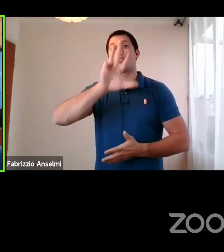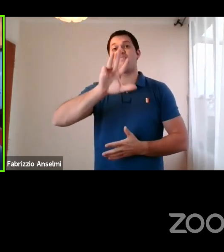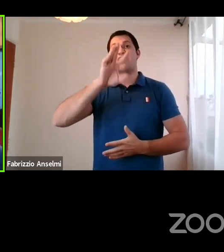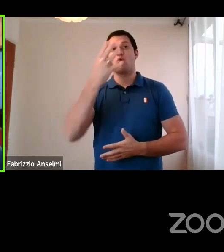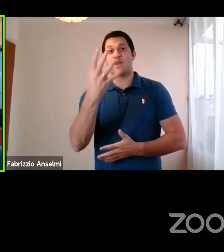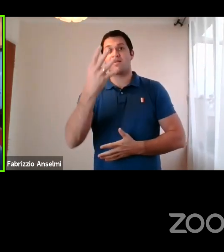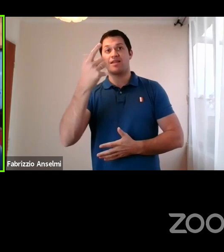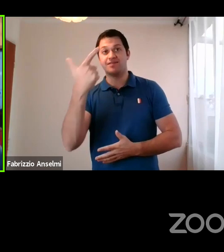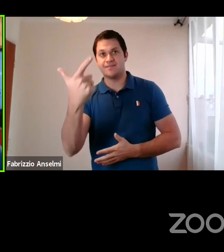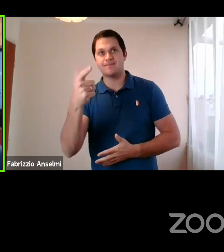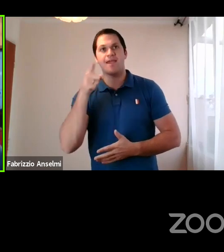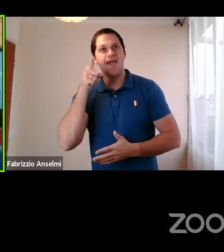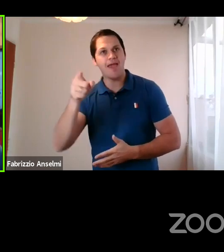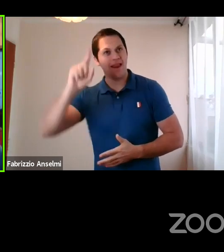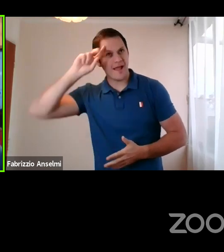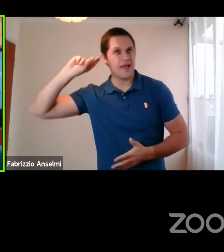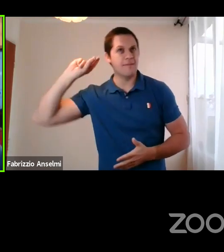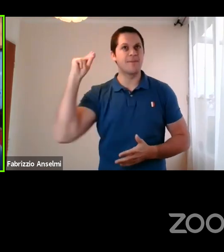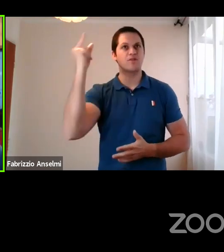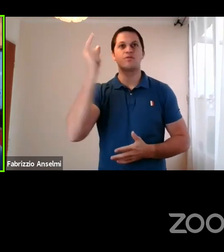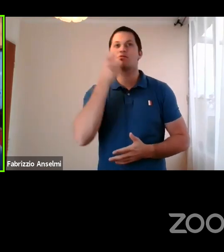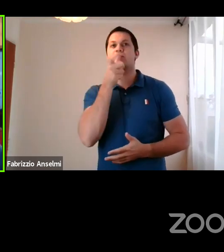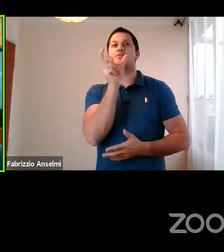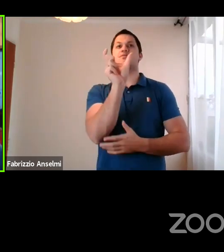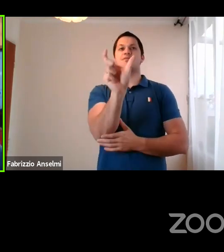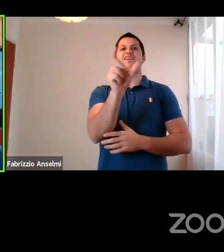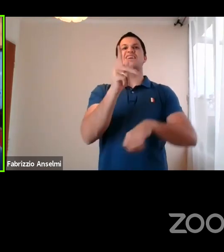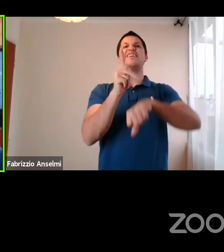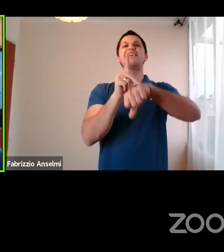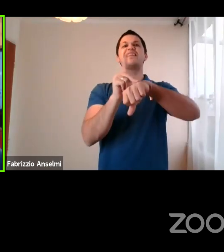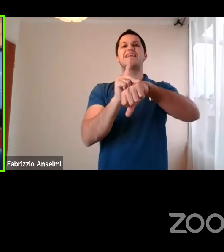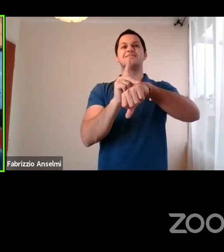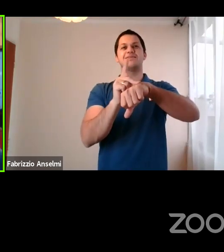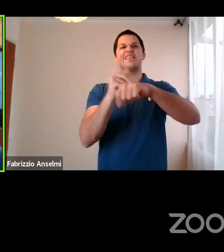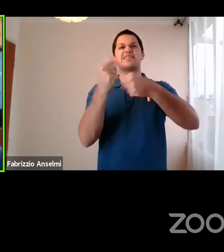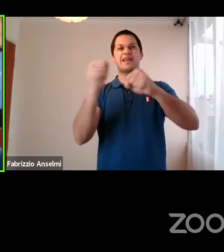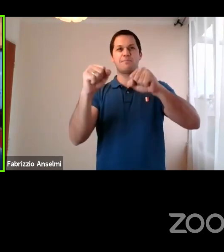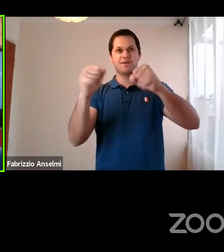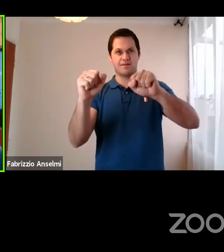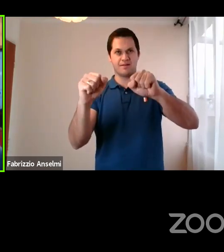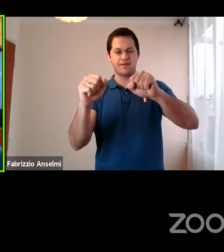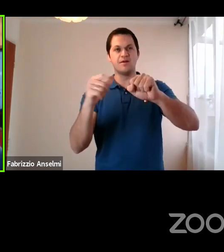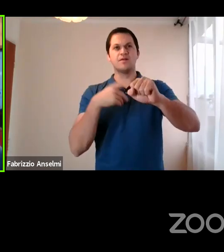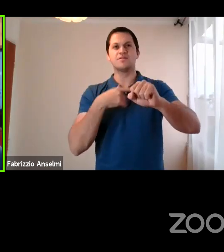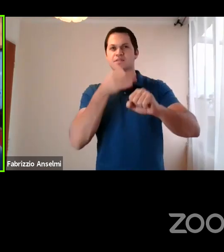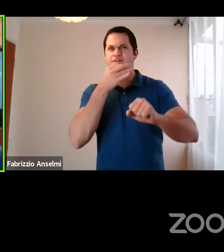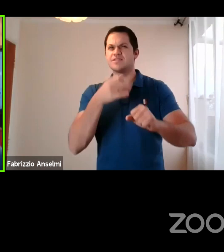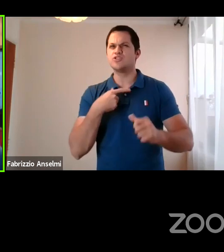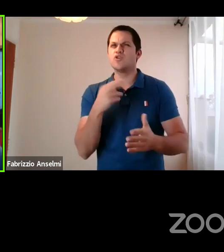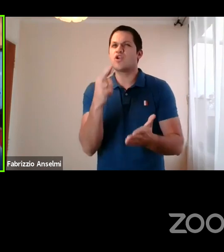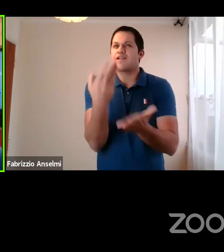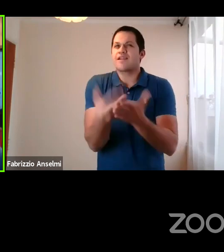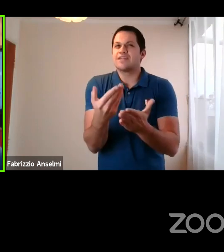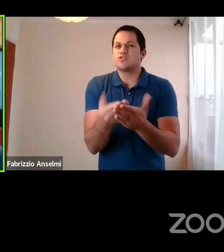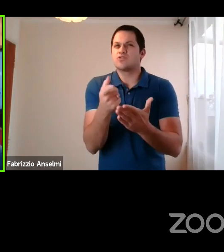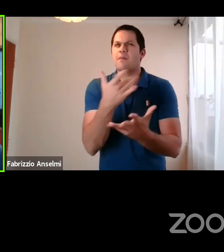la palabra en francés kinesiterapia. Y las razones que yo he leído del por qué lo hizo son muy curiosas. Y